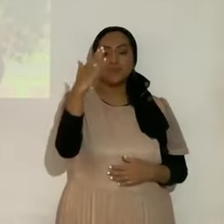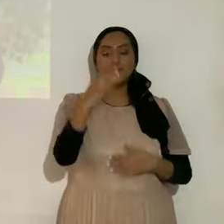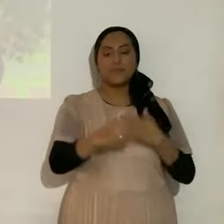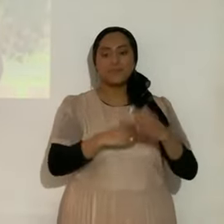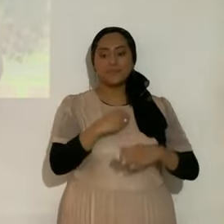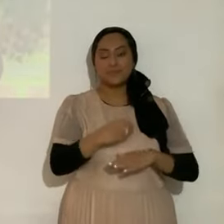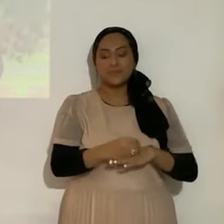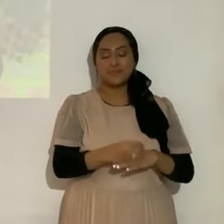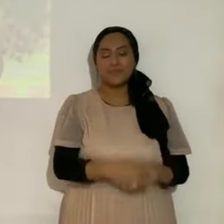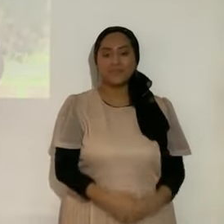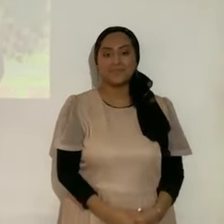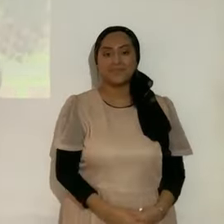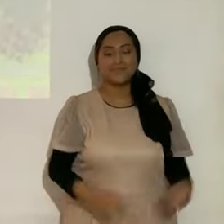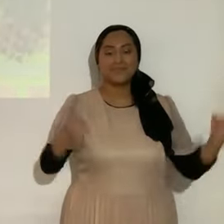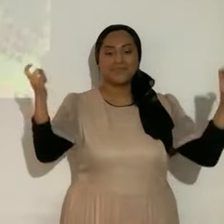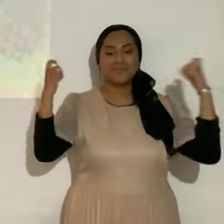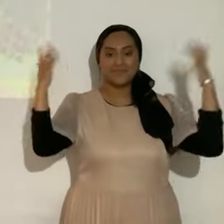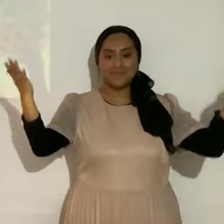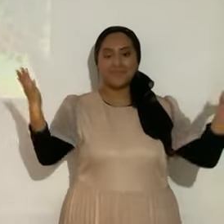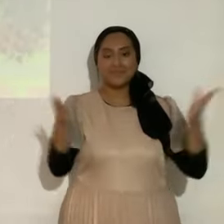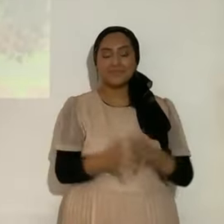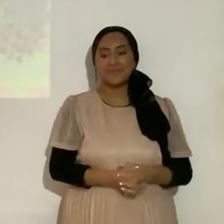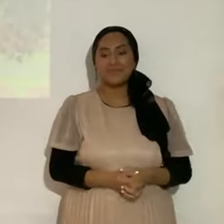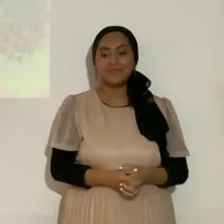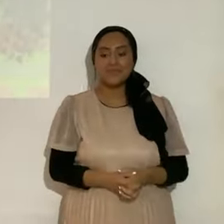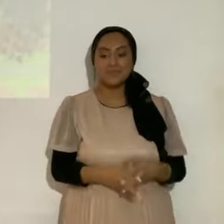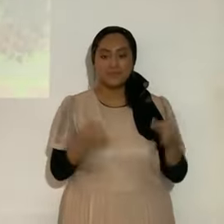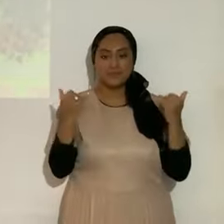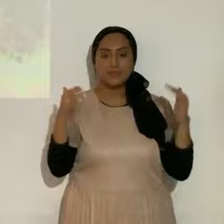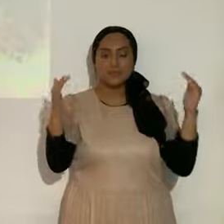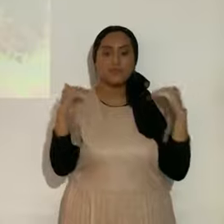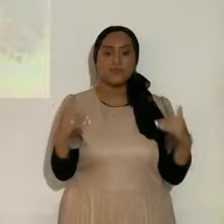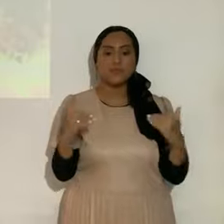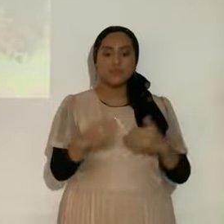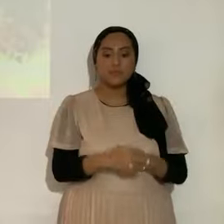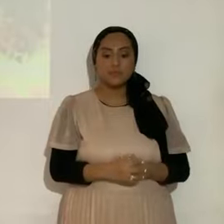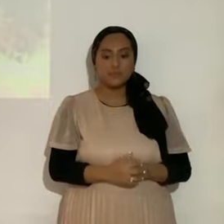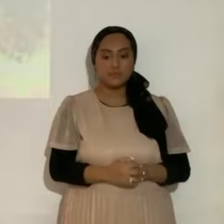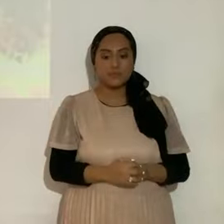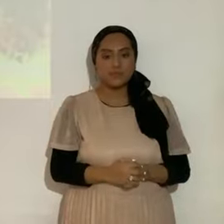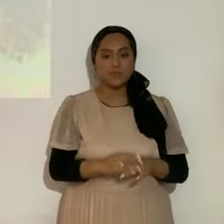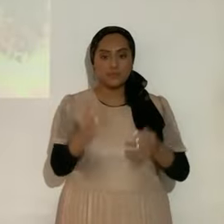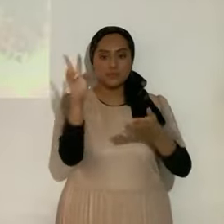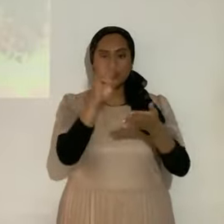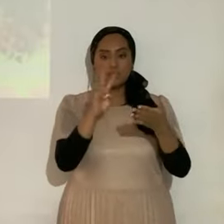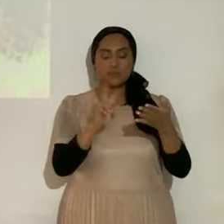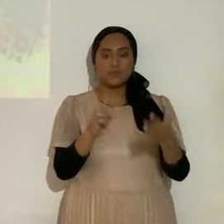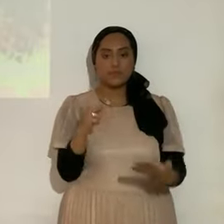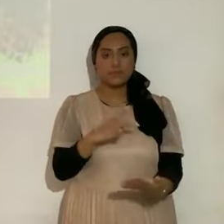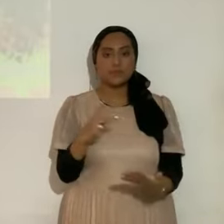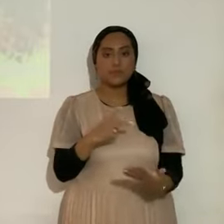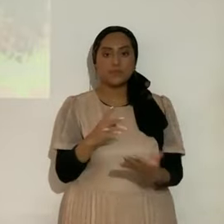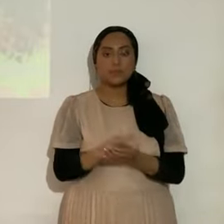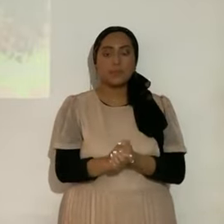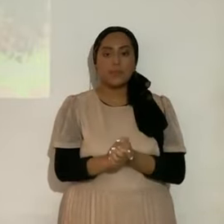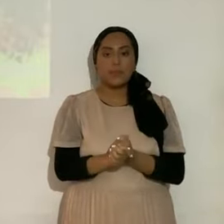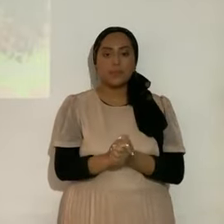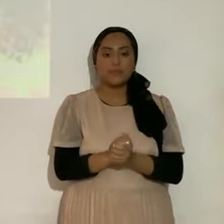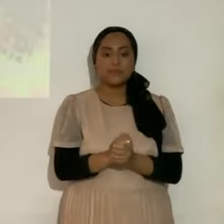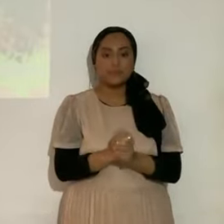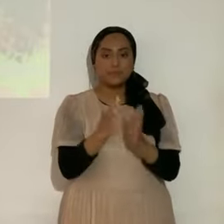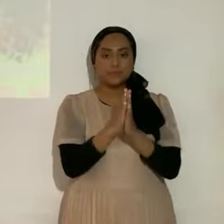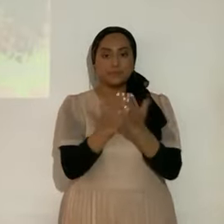omen, beomen, aleluya. A continuación, amados Sahim, vamos a dar lectura a un salmo. Los invito a que por